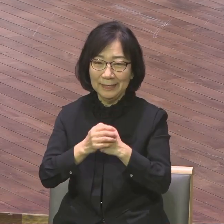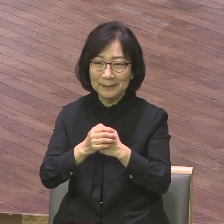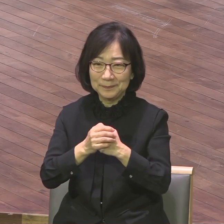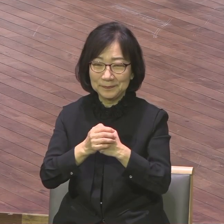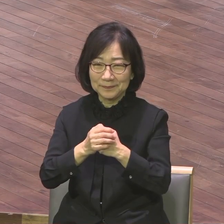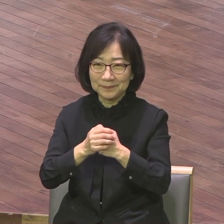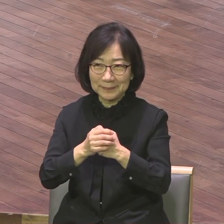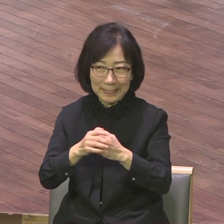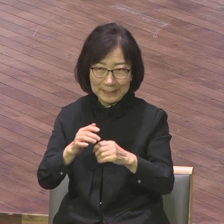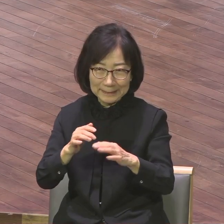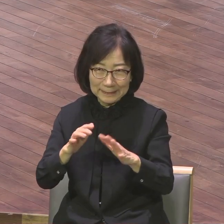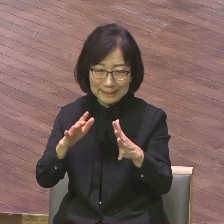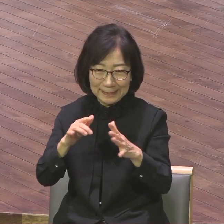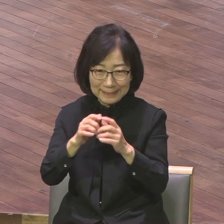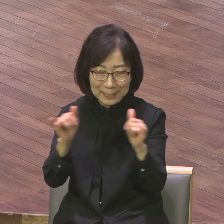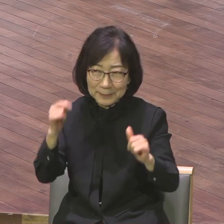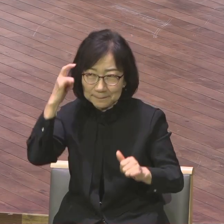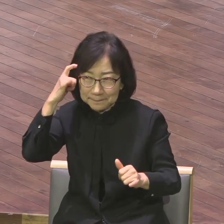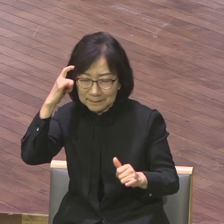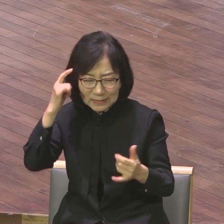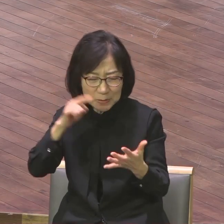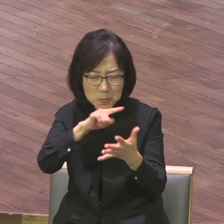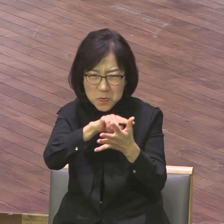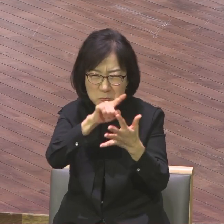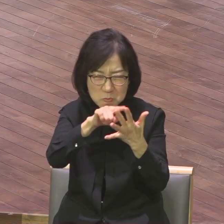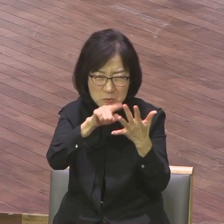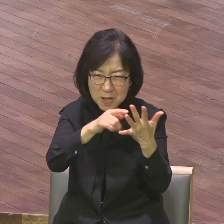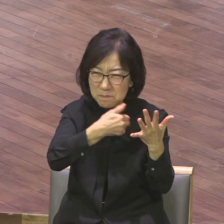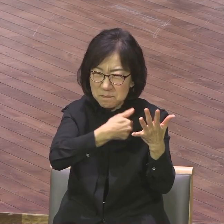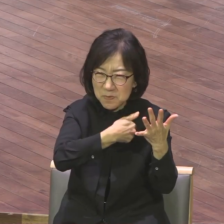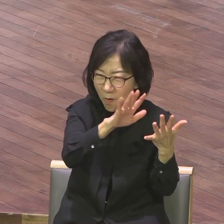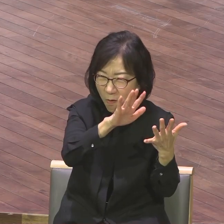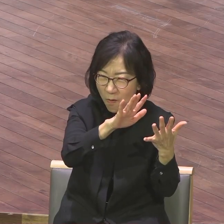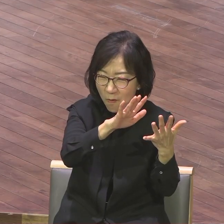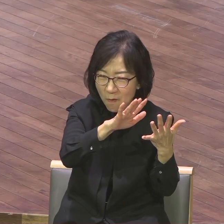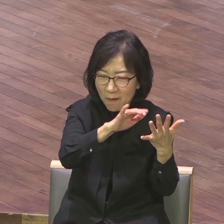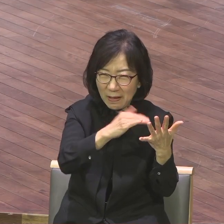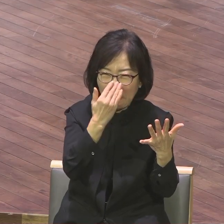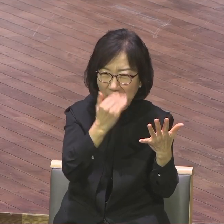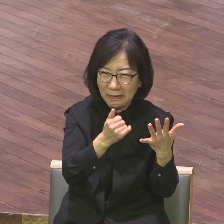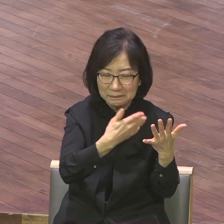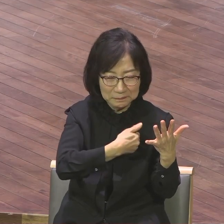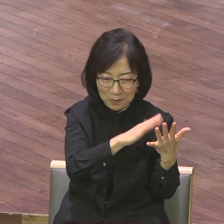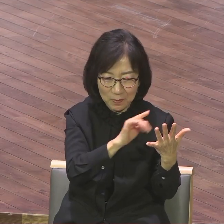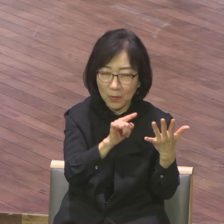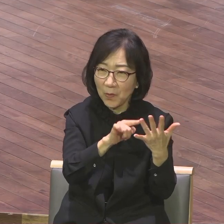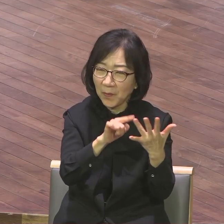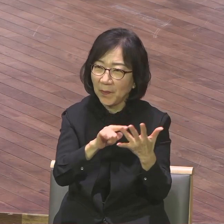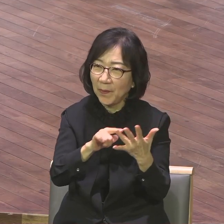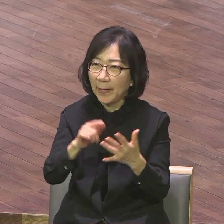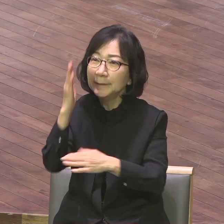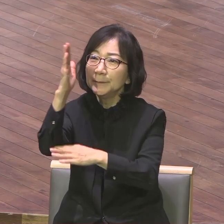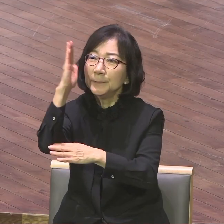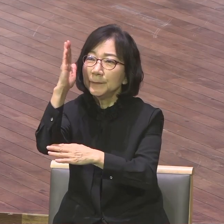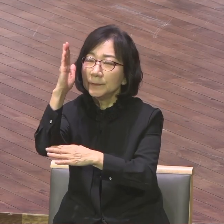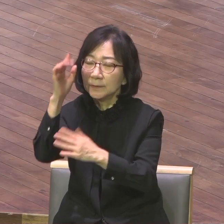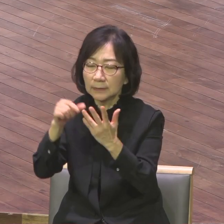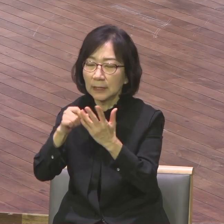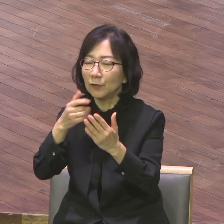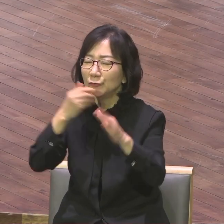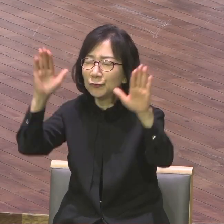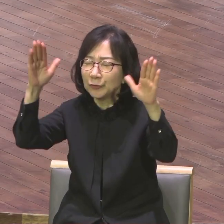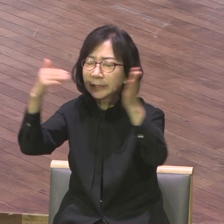하면 끝난다는 식으로 생각하면 참된 예배자라고 말할 수가 없습니다.